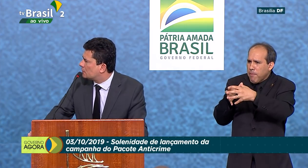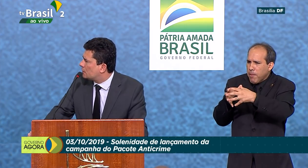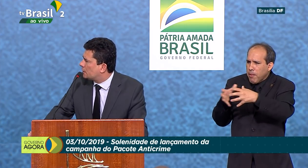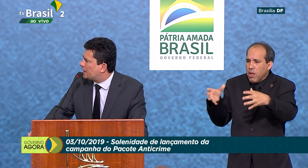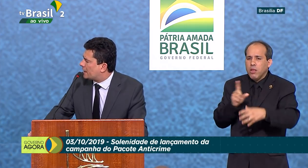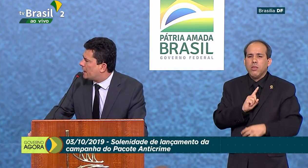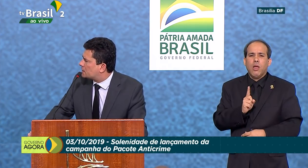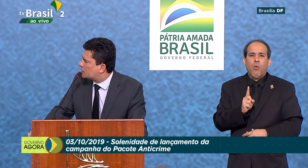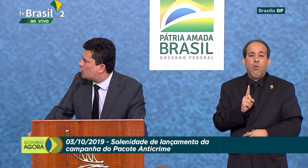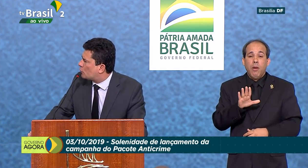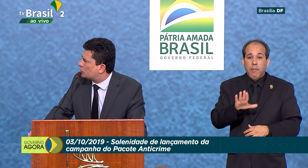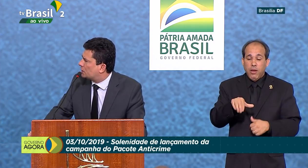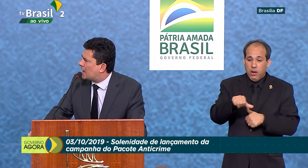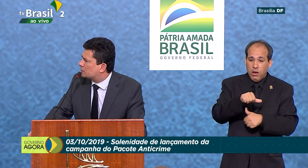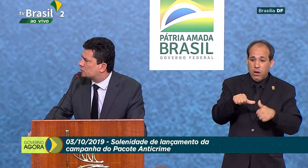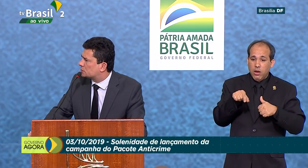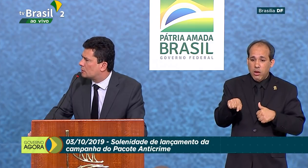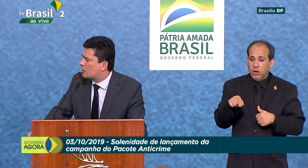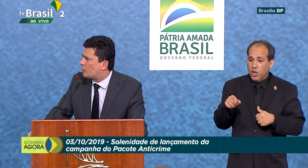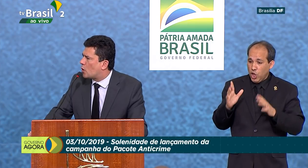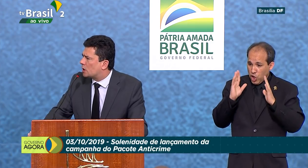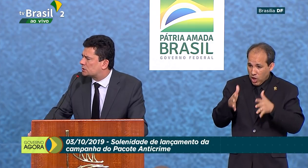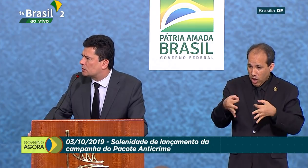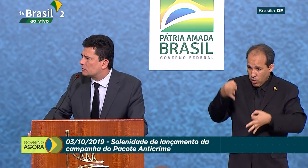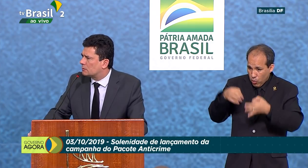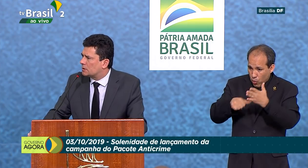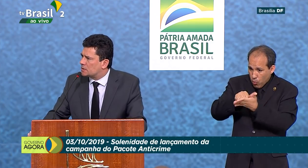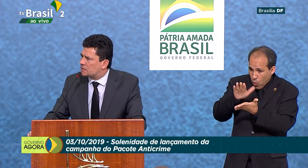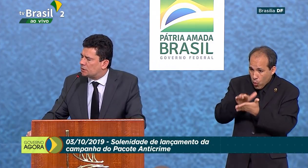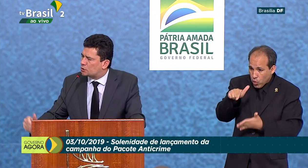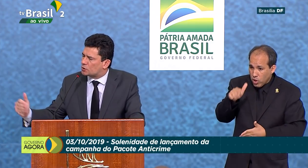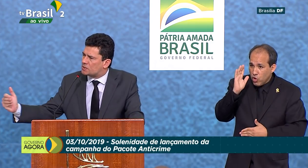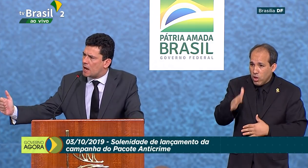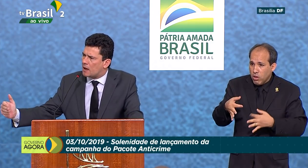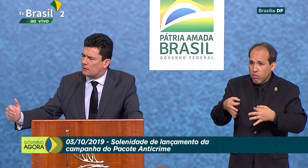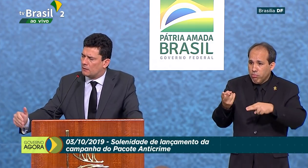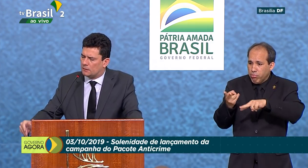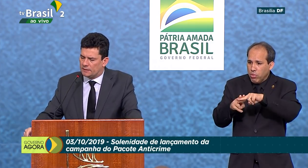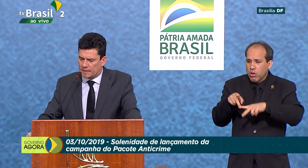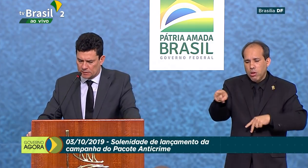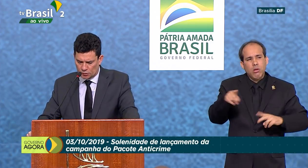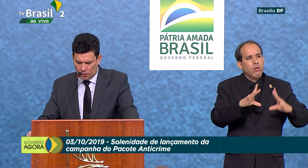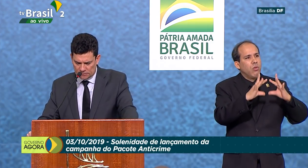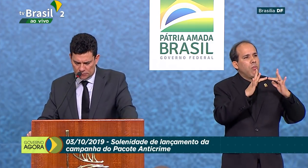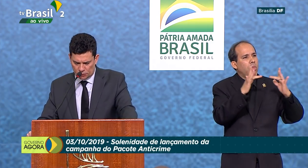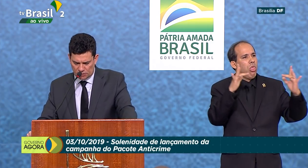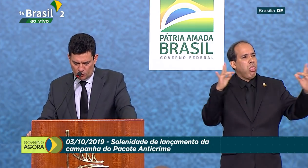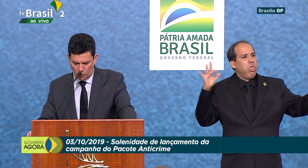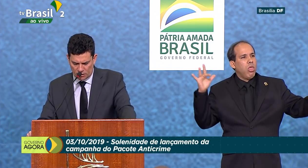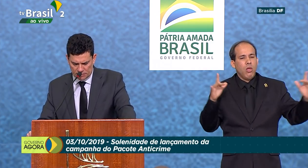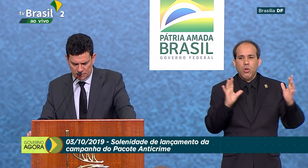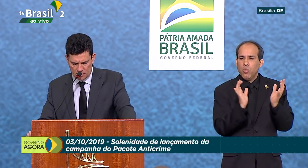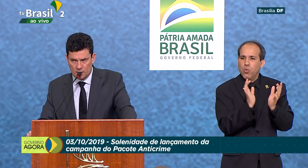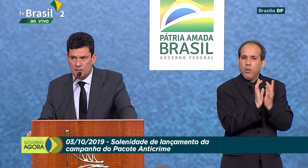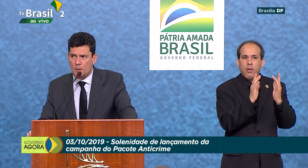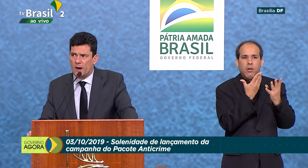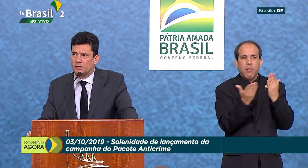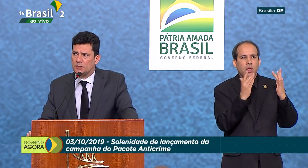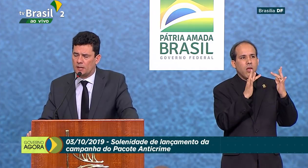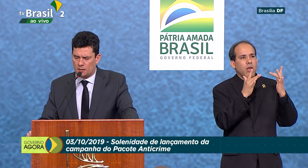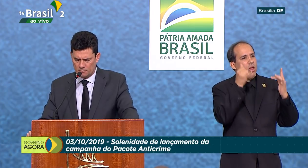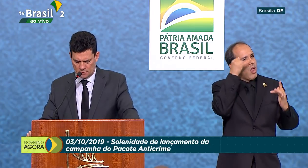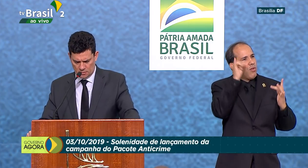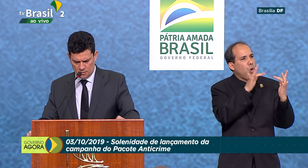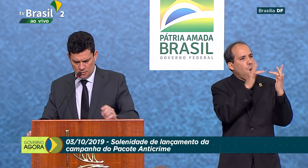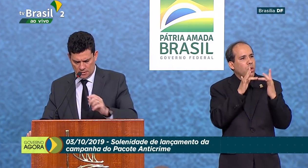sim que aqueles que foram condenados possam se dissociar dessas organizações criminosas e, a